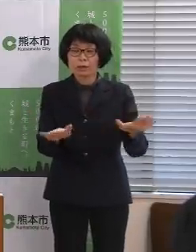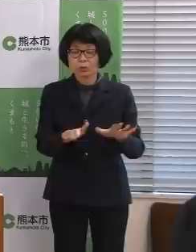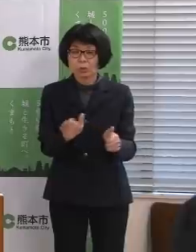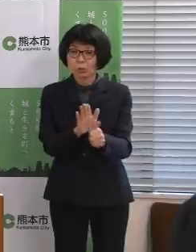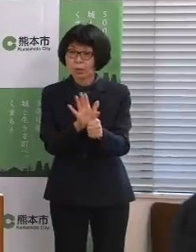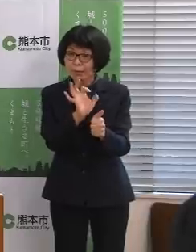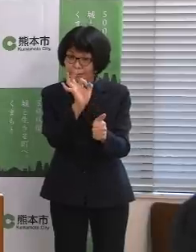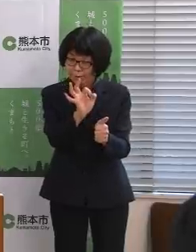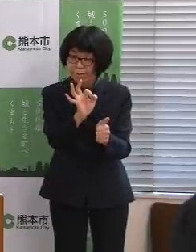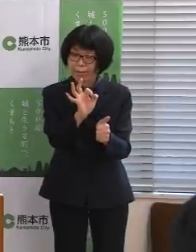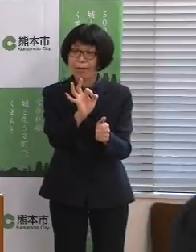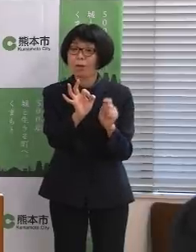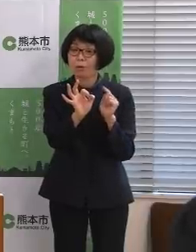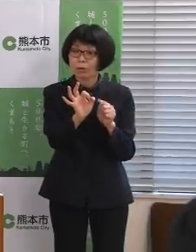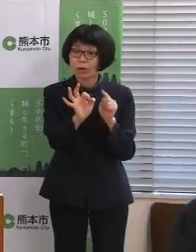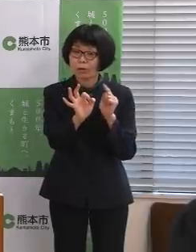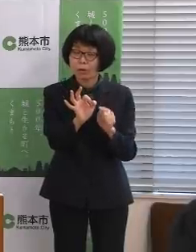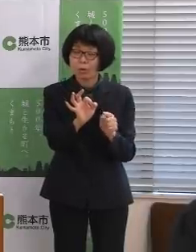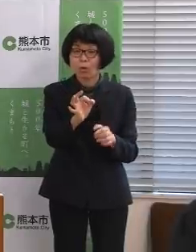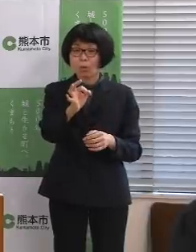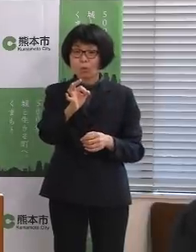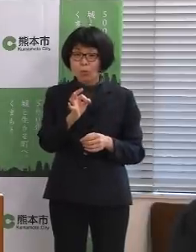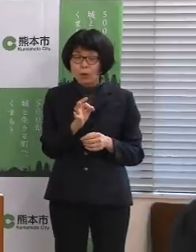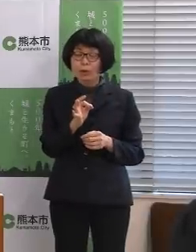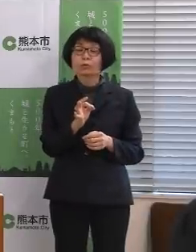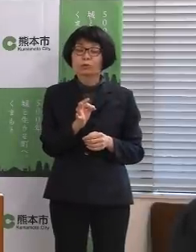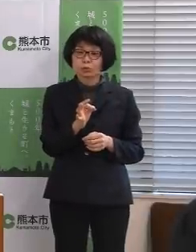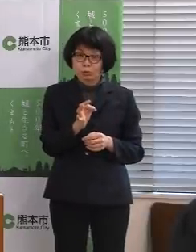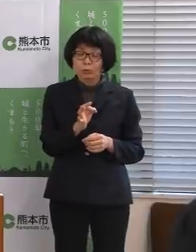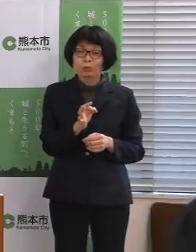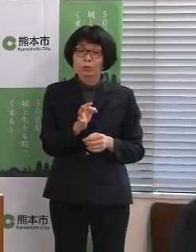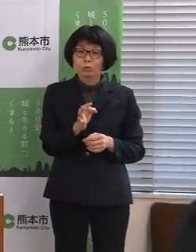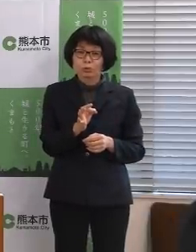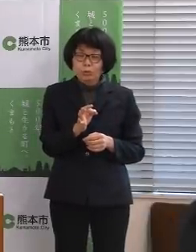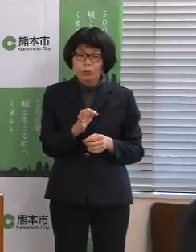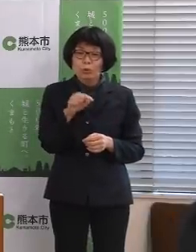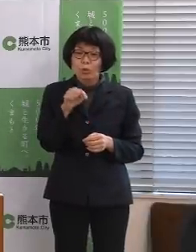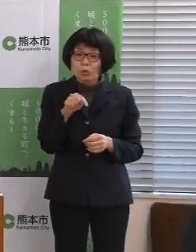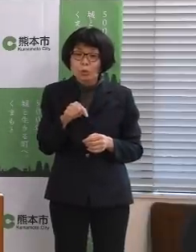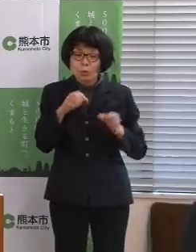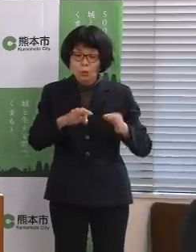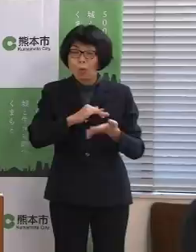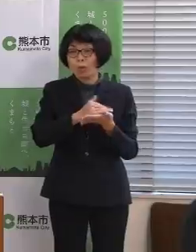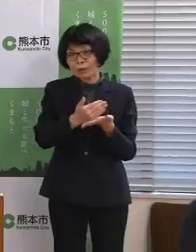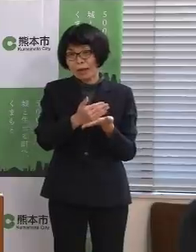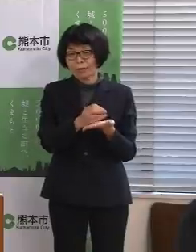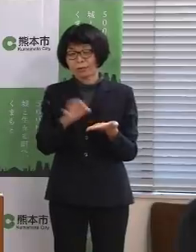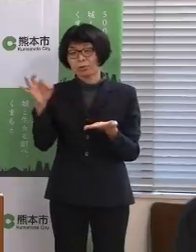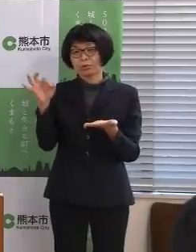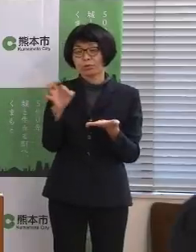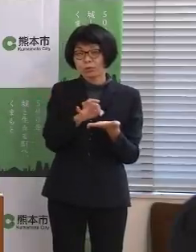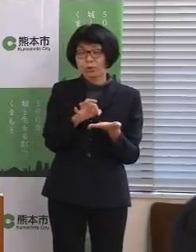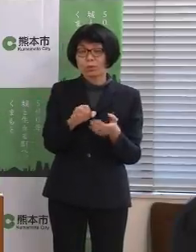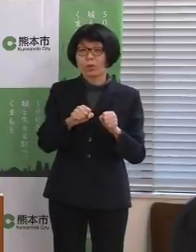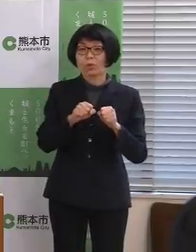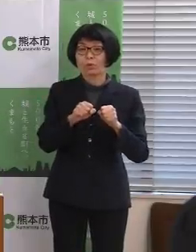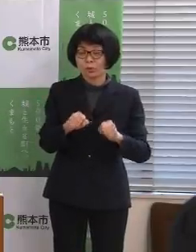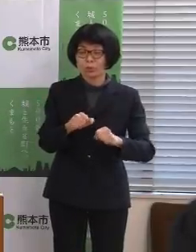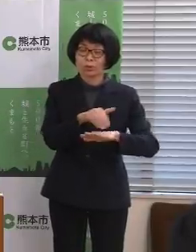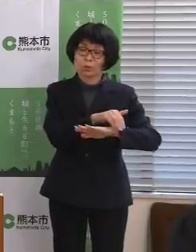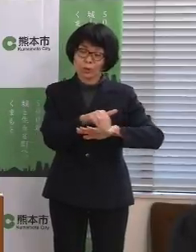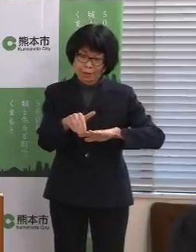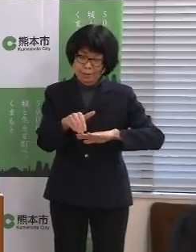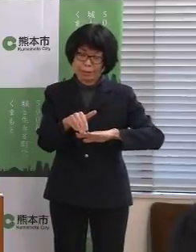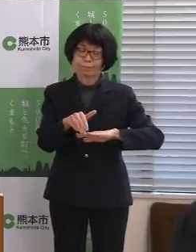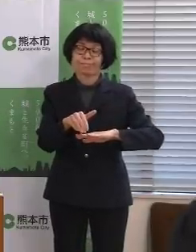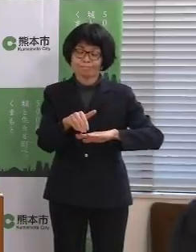当を受給をされておられます、その口座にですね、振り込みをさせていただきたい